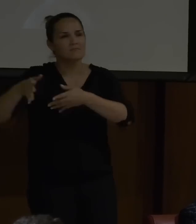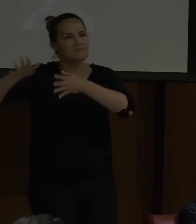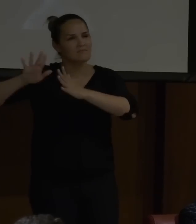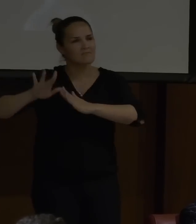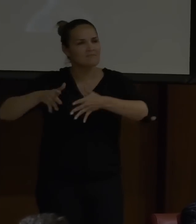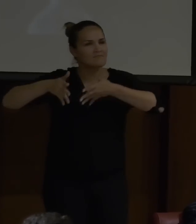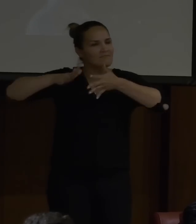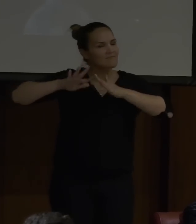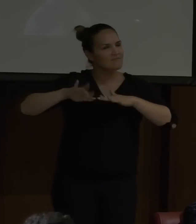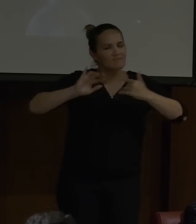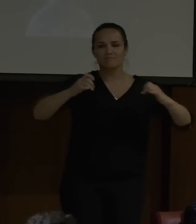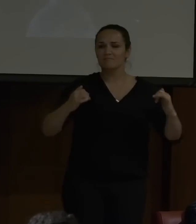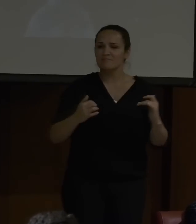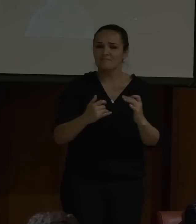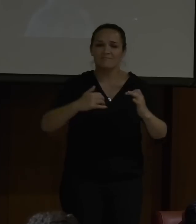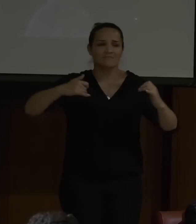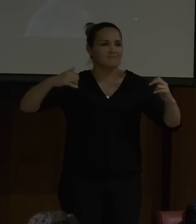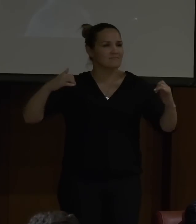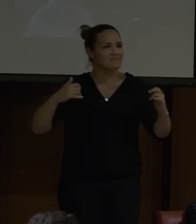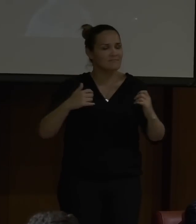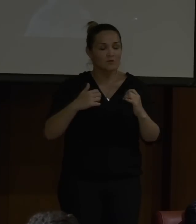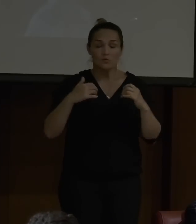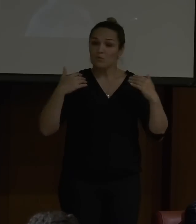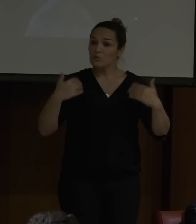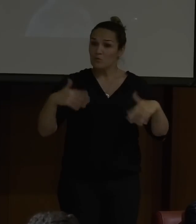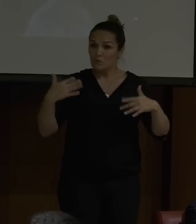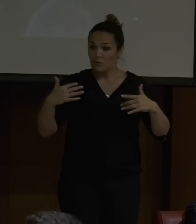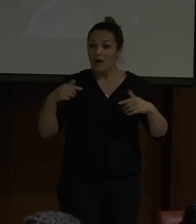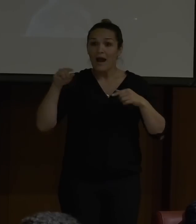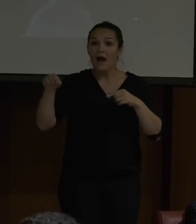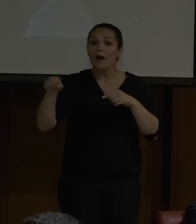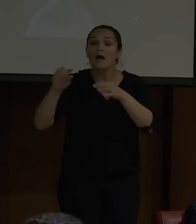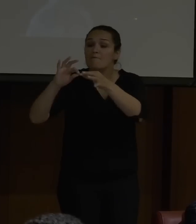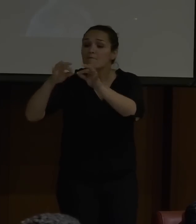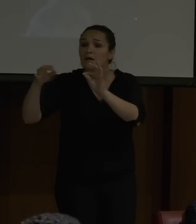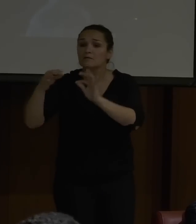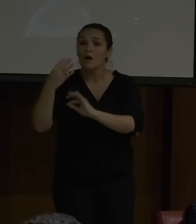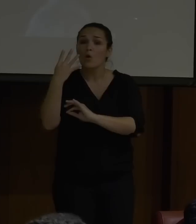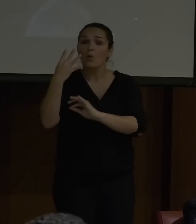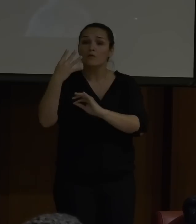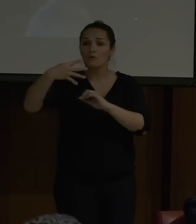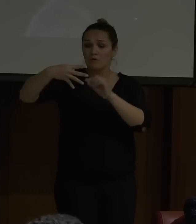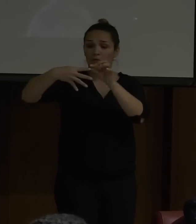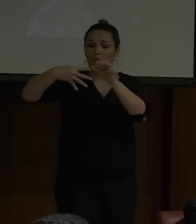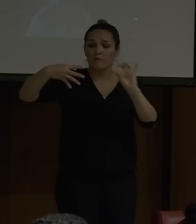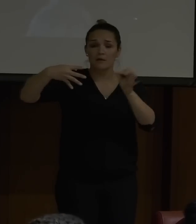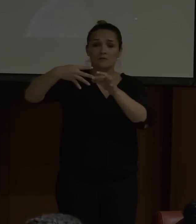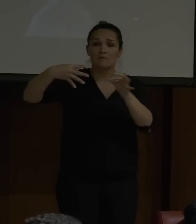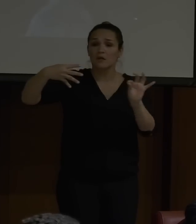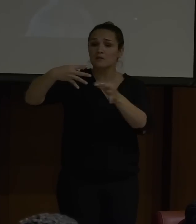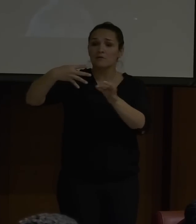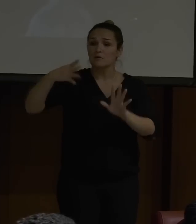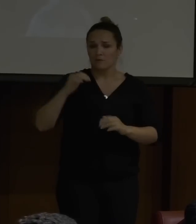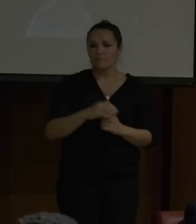eran los versos que generalmente esos compositores hacían, eran de cuatro líneas, ¿sí? Me le